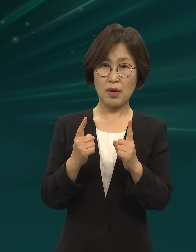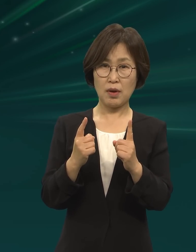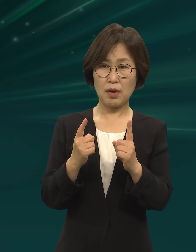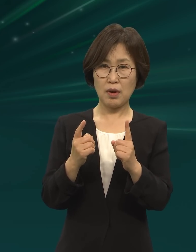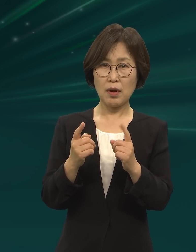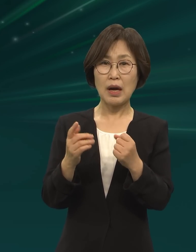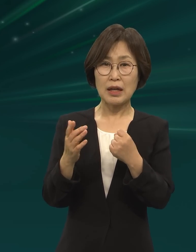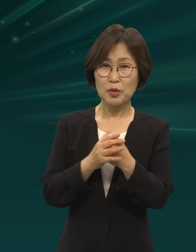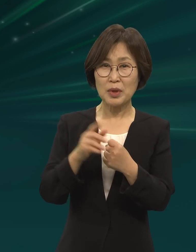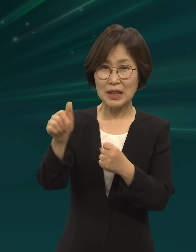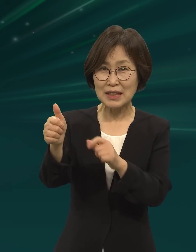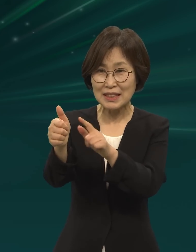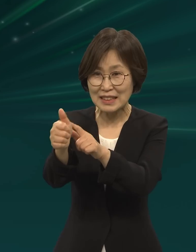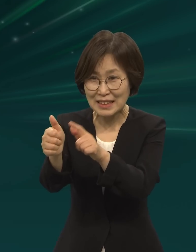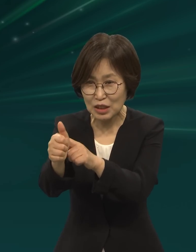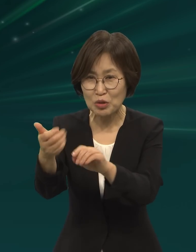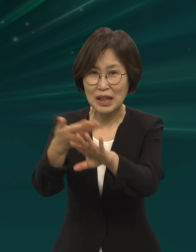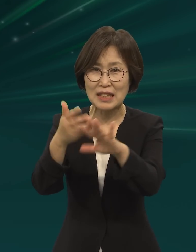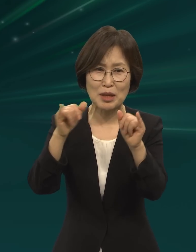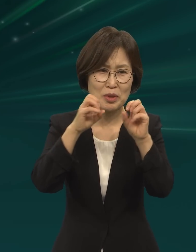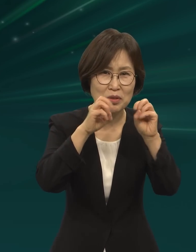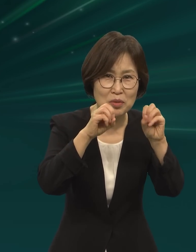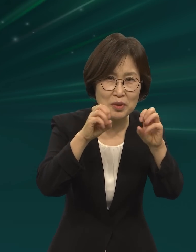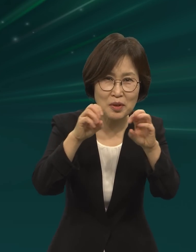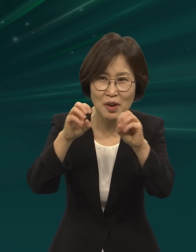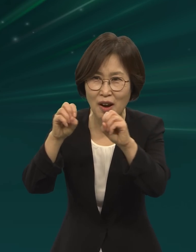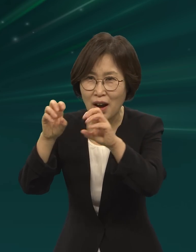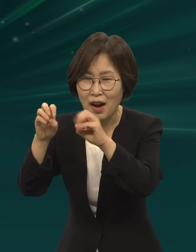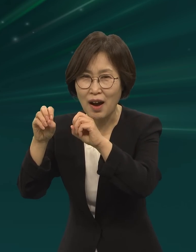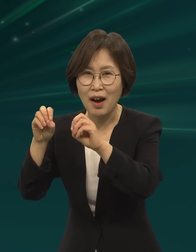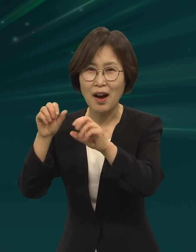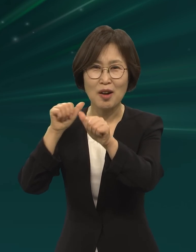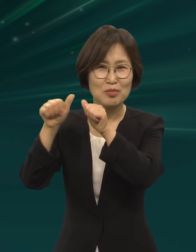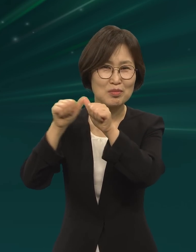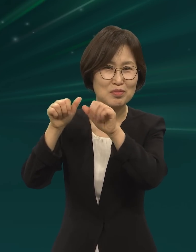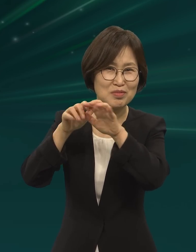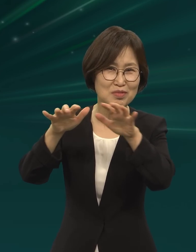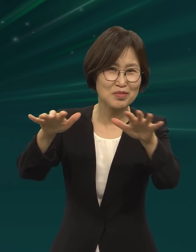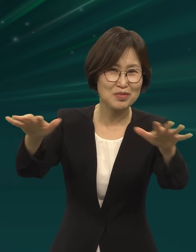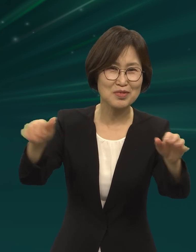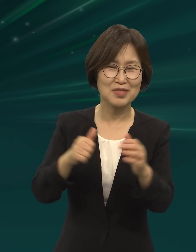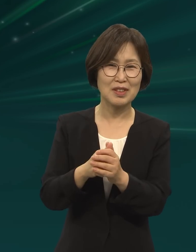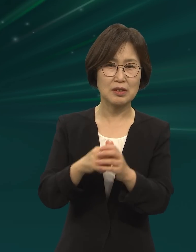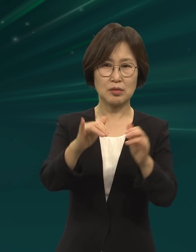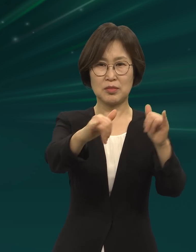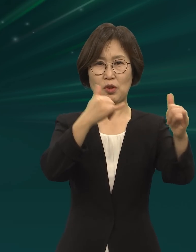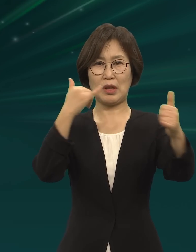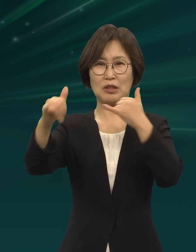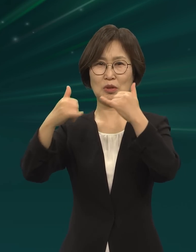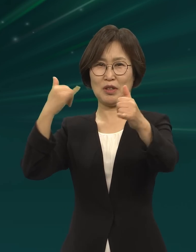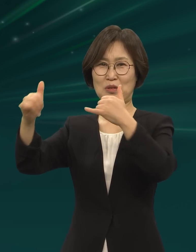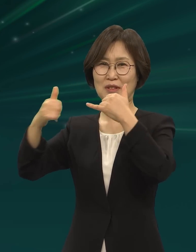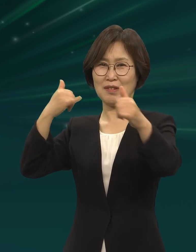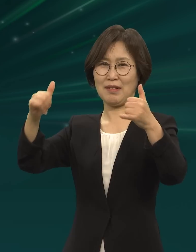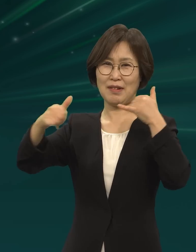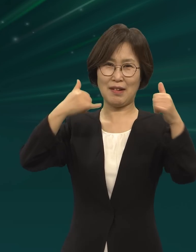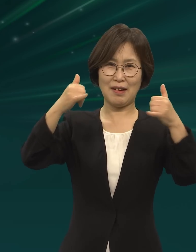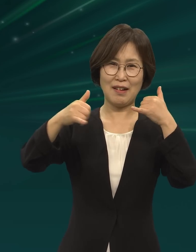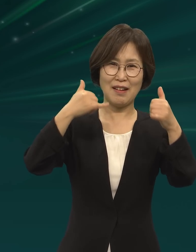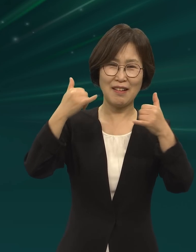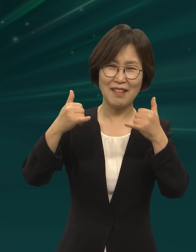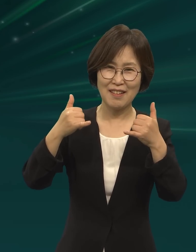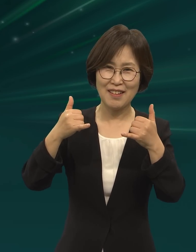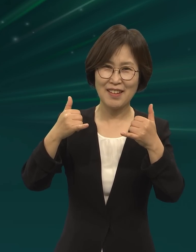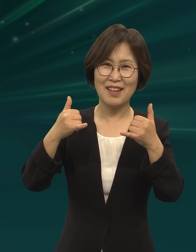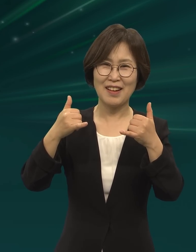더 나은 사람에게도 말해요. 이렇게 소문 들어가다가 갑자기 전화가 오는 거예요. 그래서 전화를 계속 할 수가 없어서